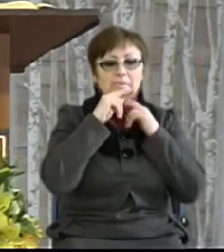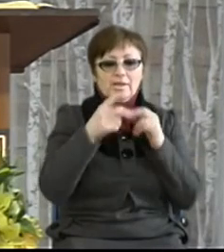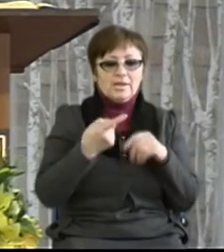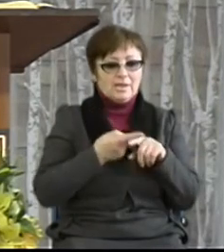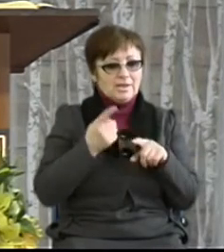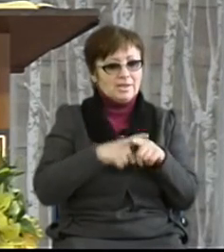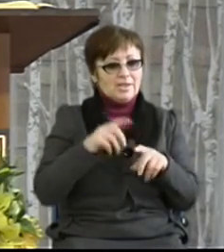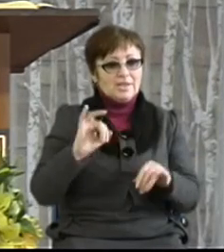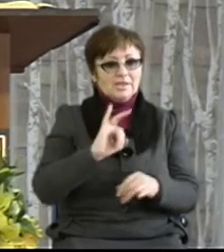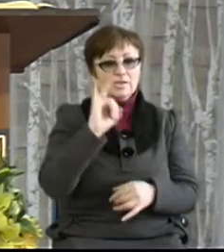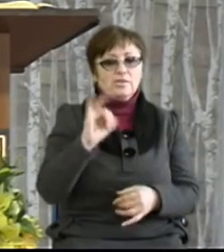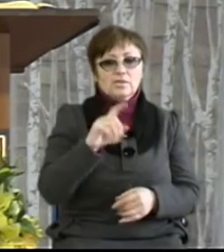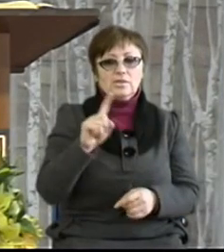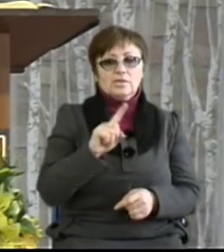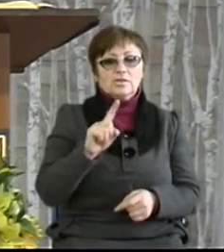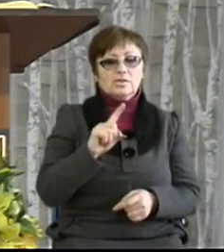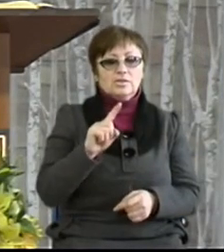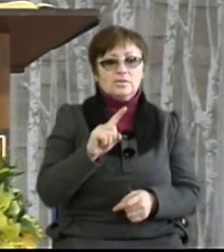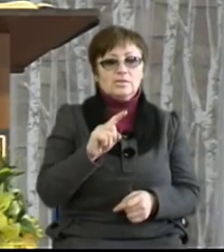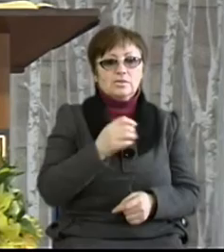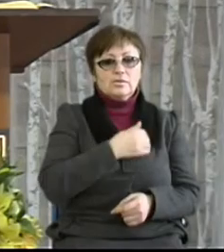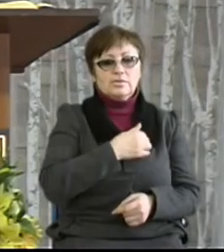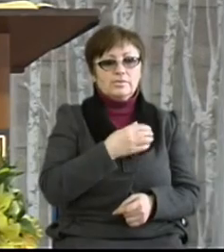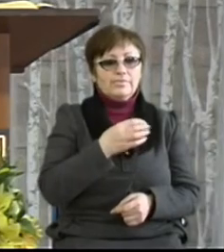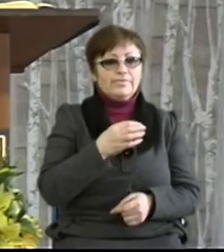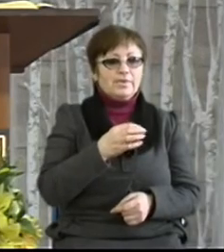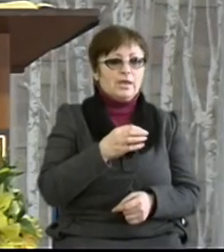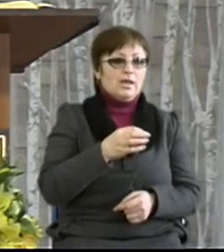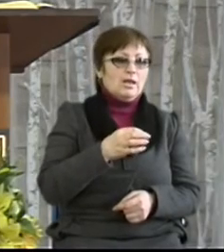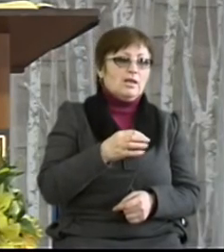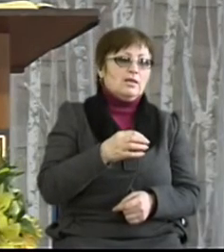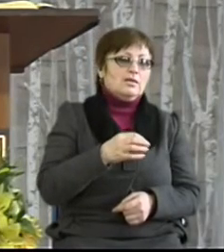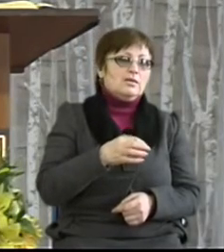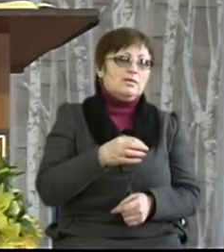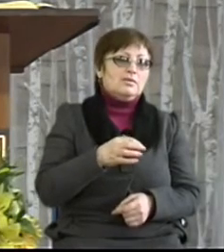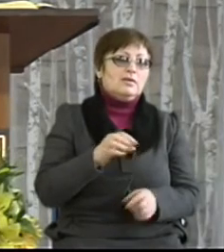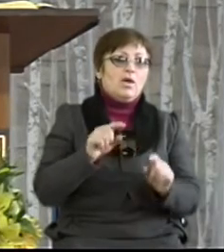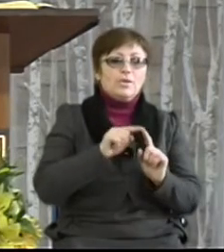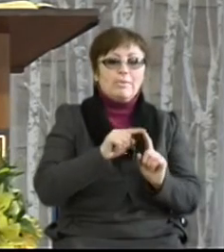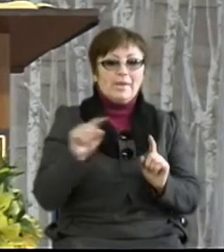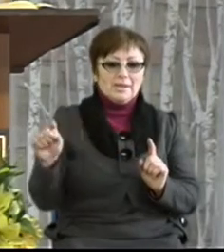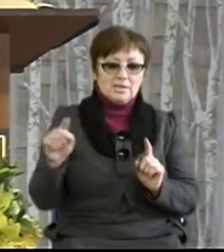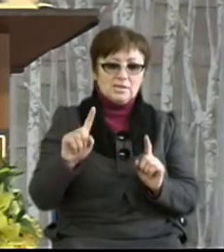истории, то хотелось бы отметить то, что